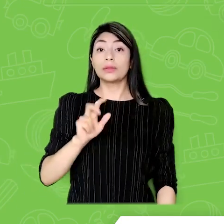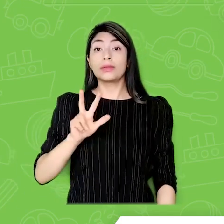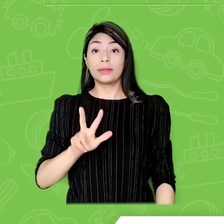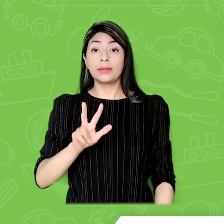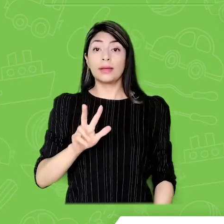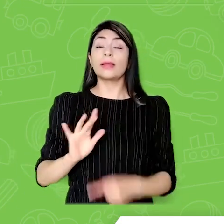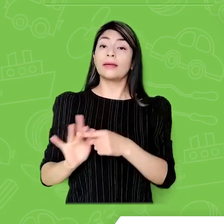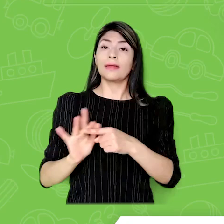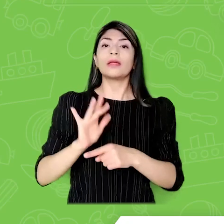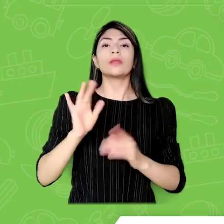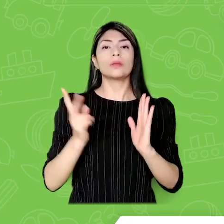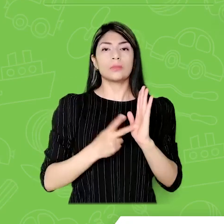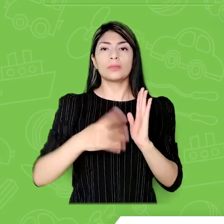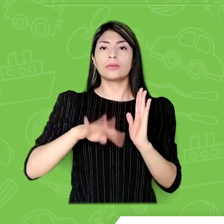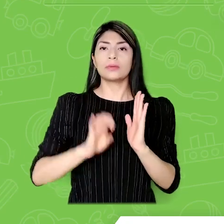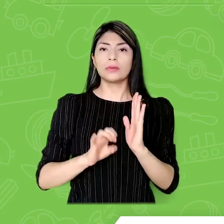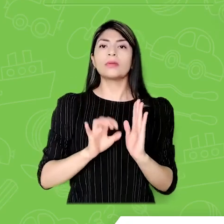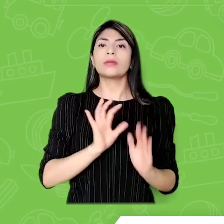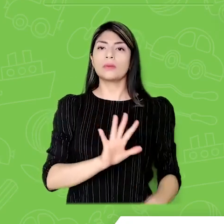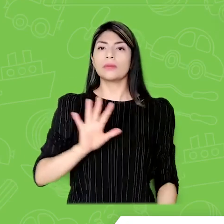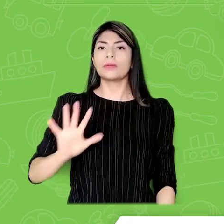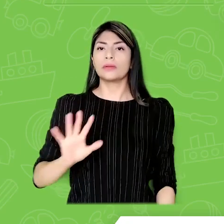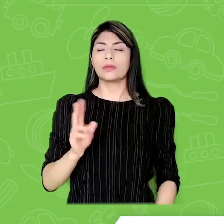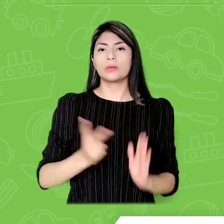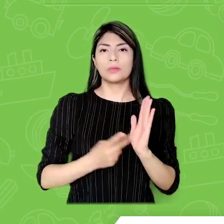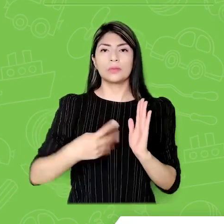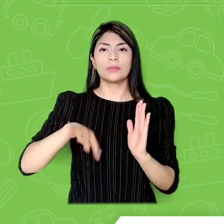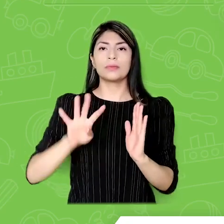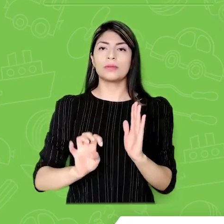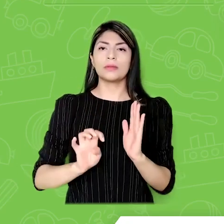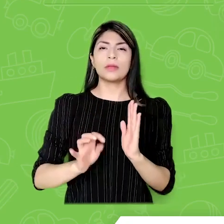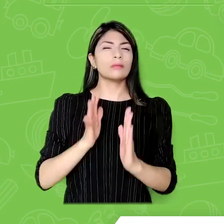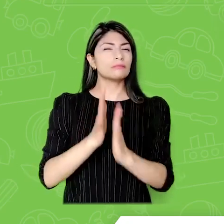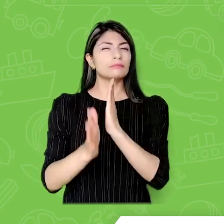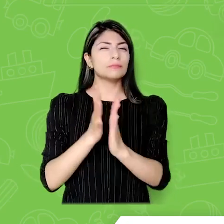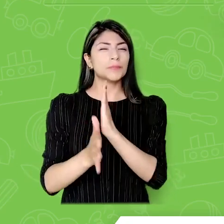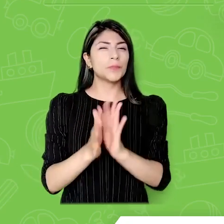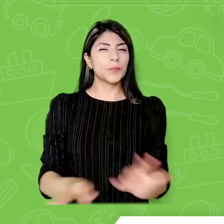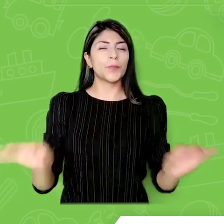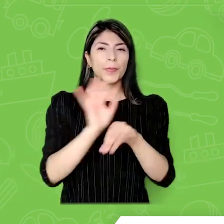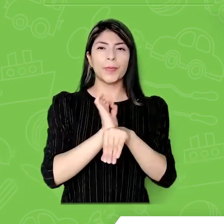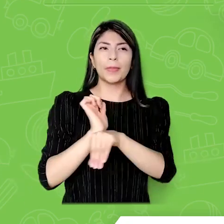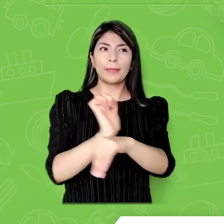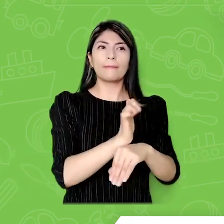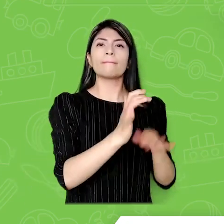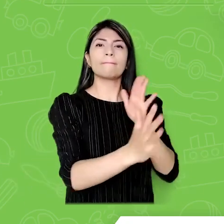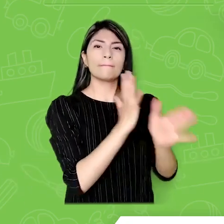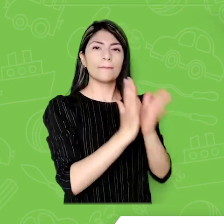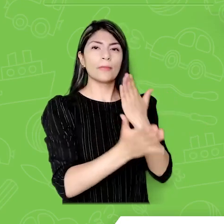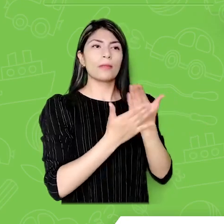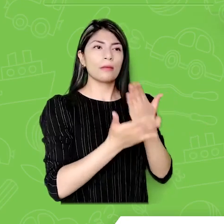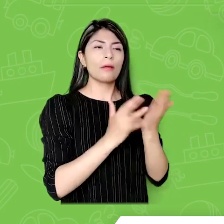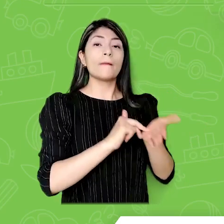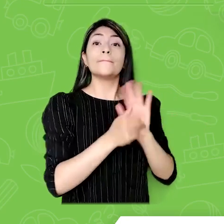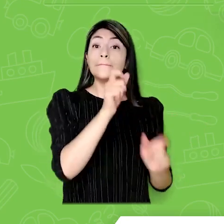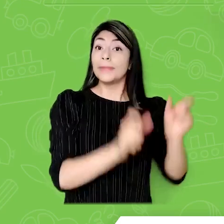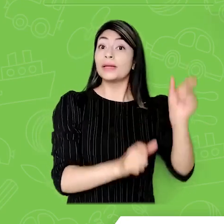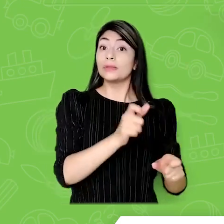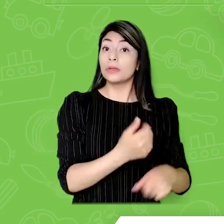de 2019, la entidad reportó la existencia de servidores públicos en condición de